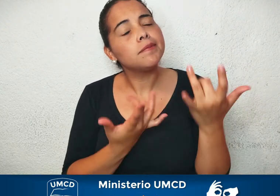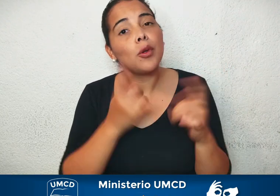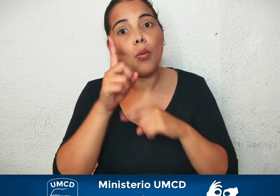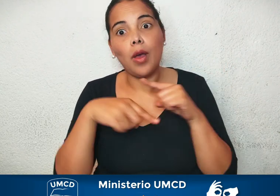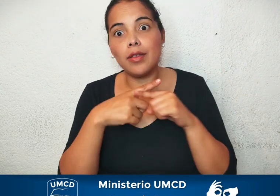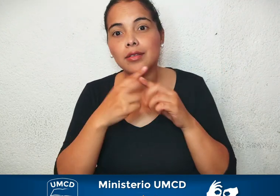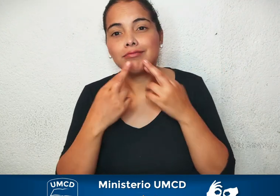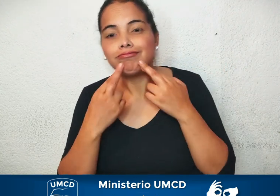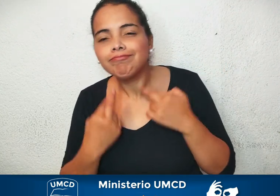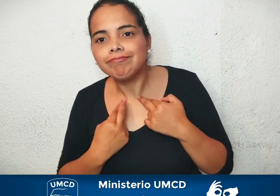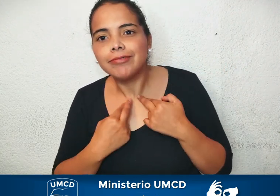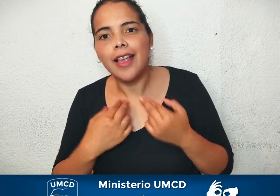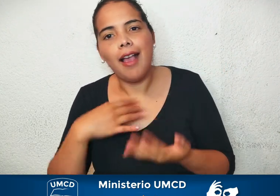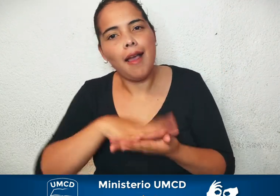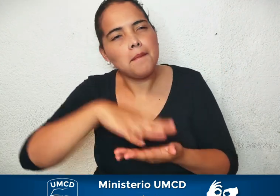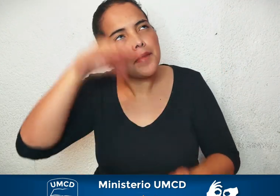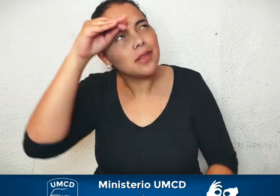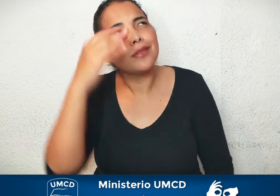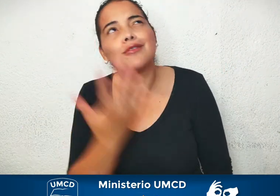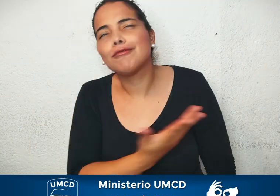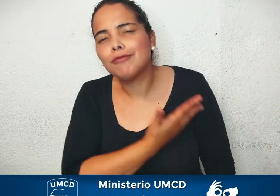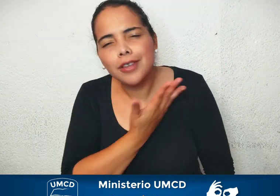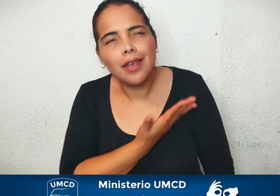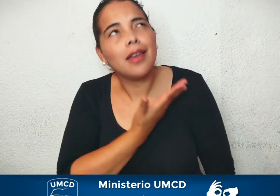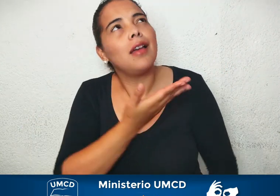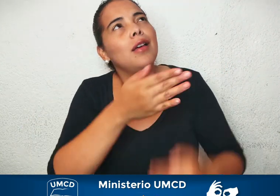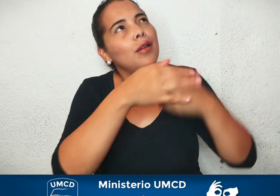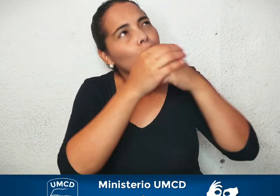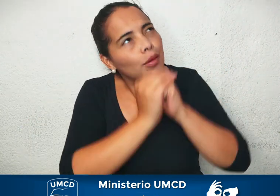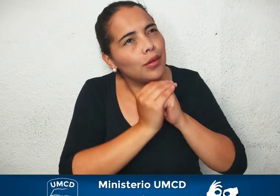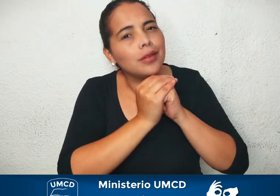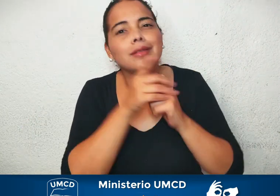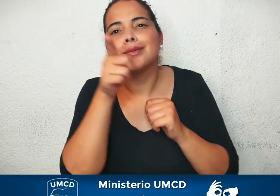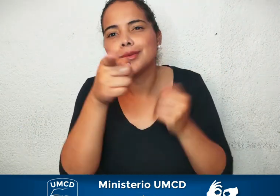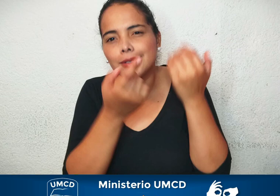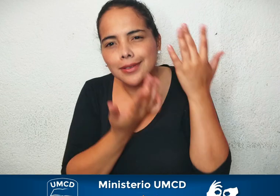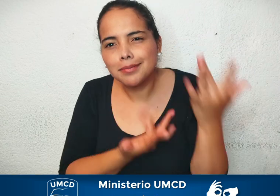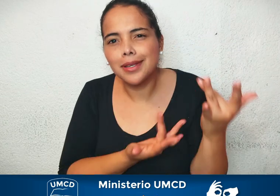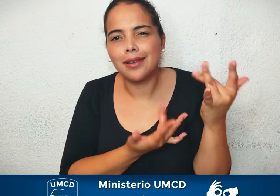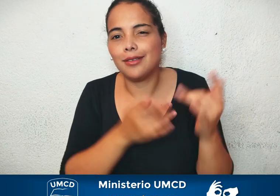hay que hacer algo. Confíe, ore, espere y